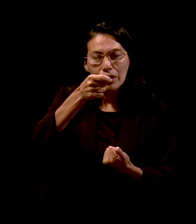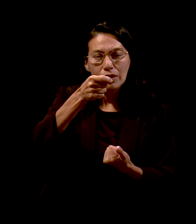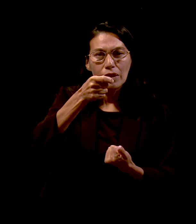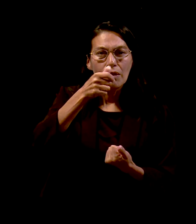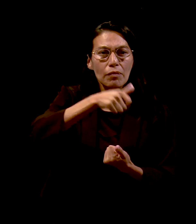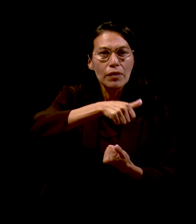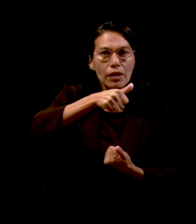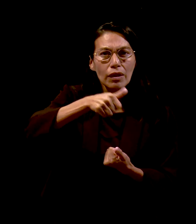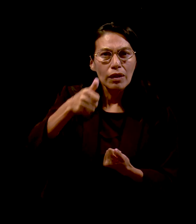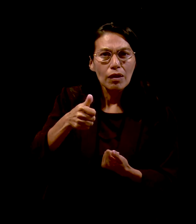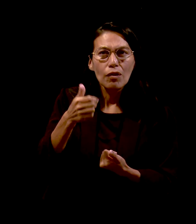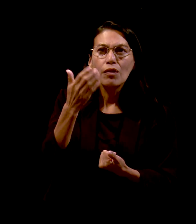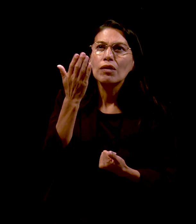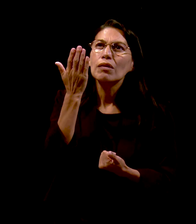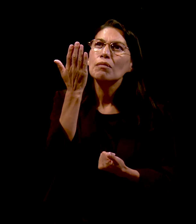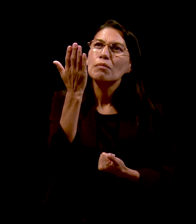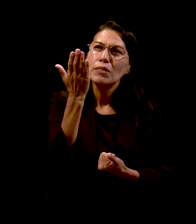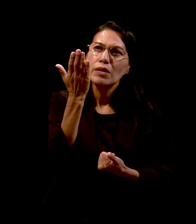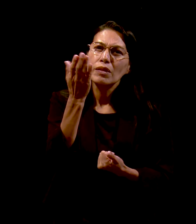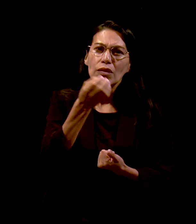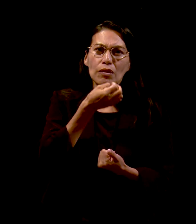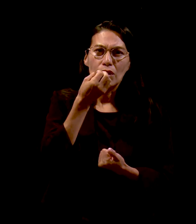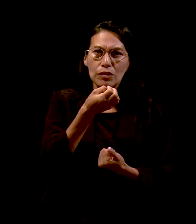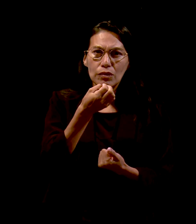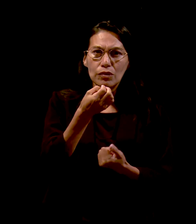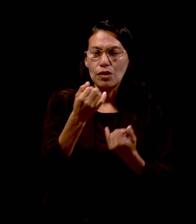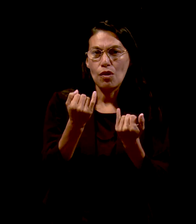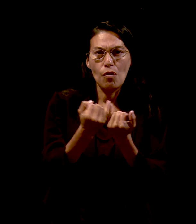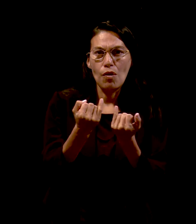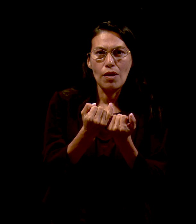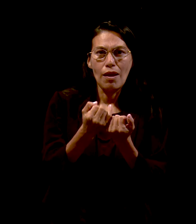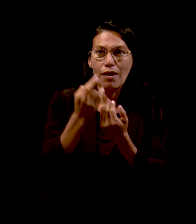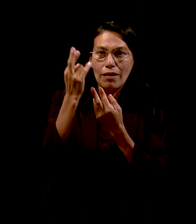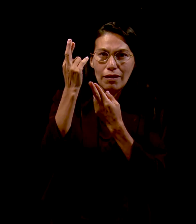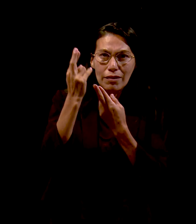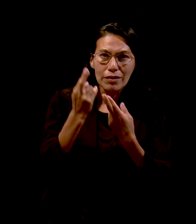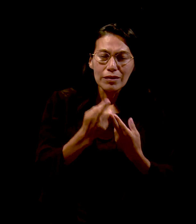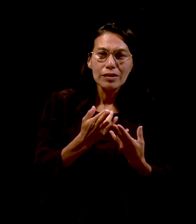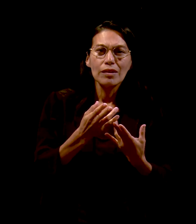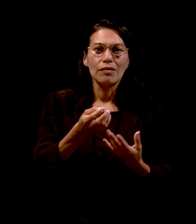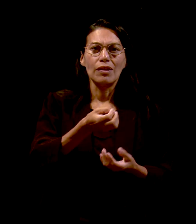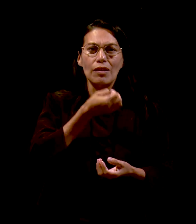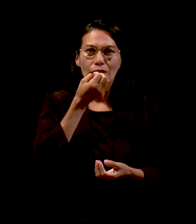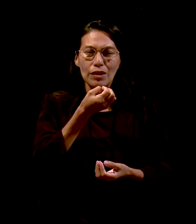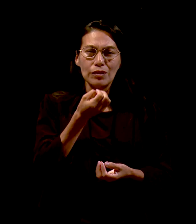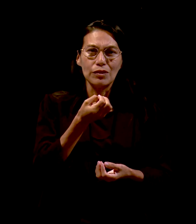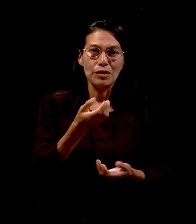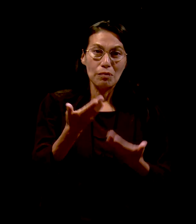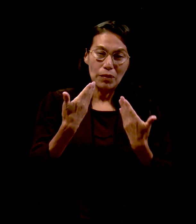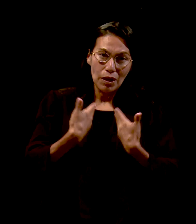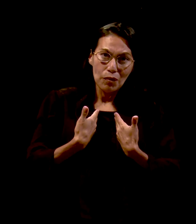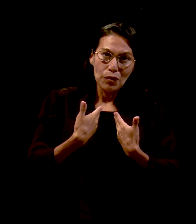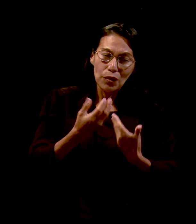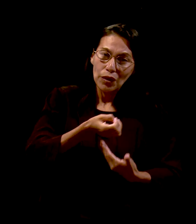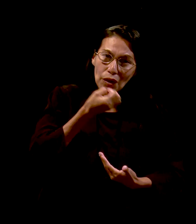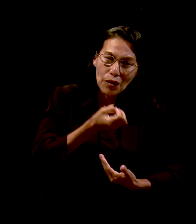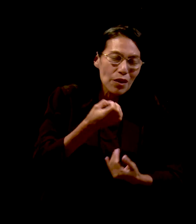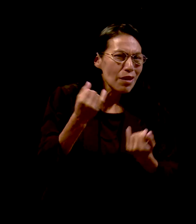para el que recibe la oración y también para uno que ahora crearme